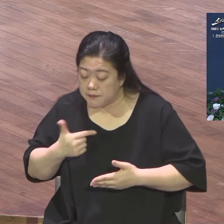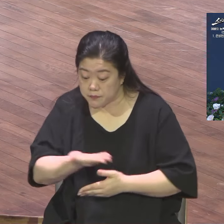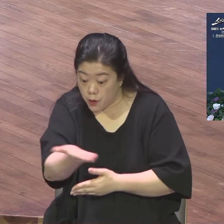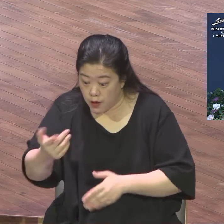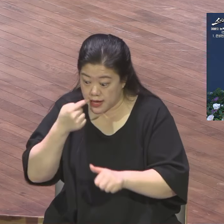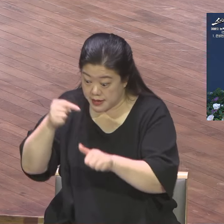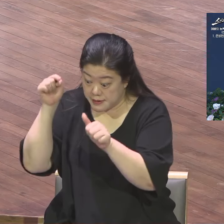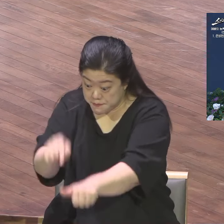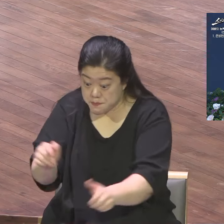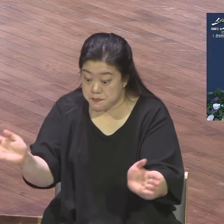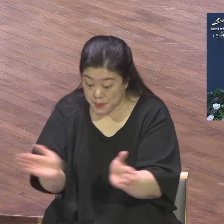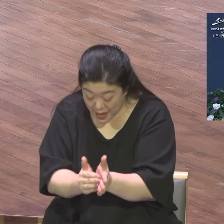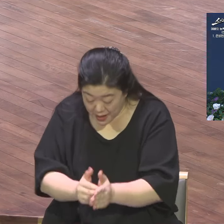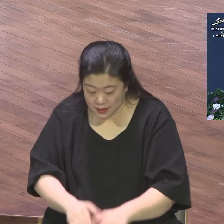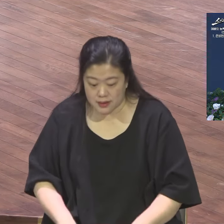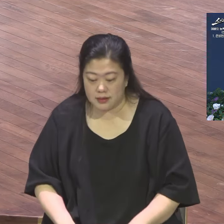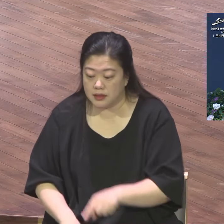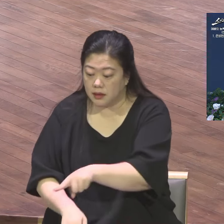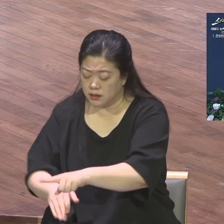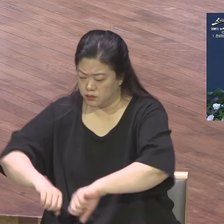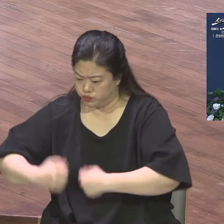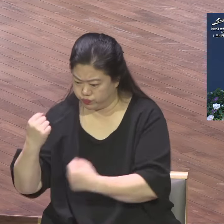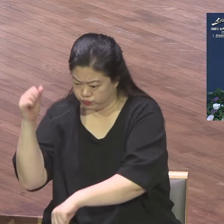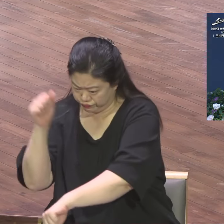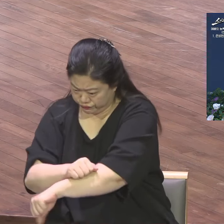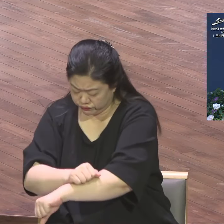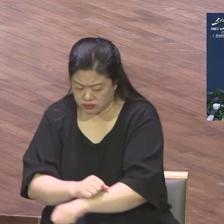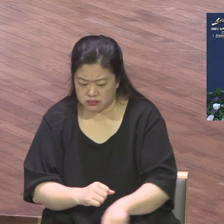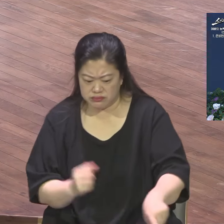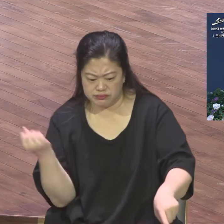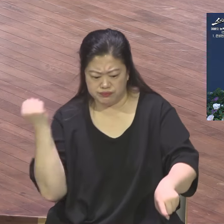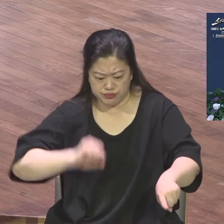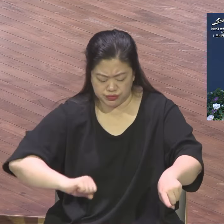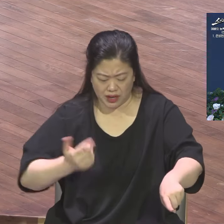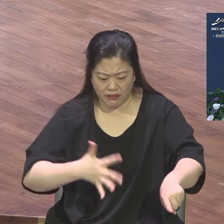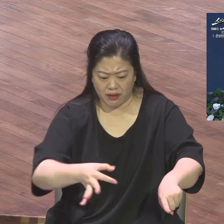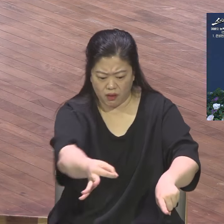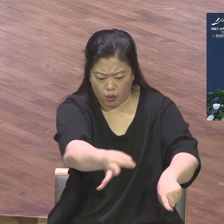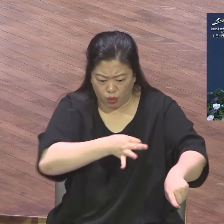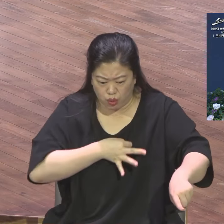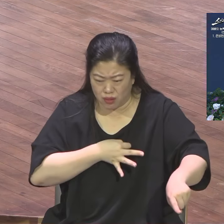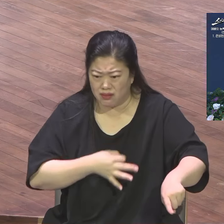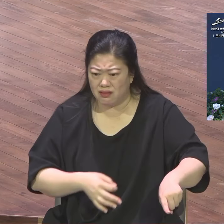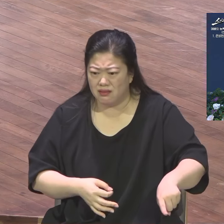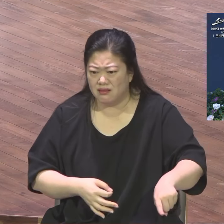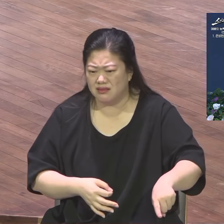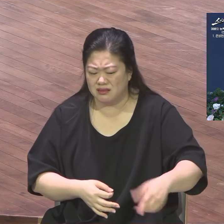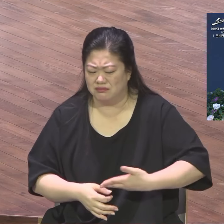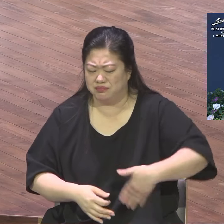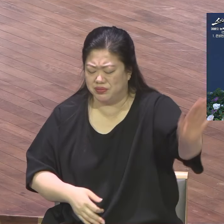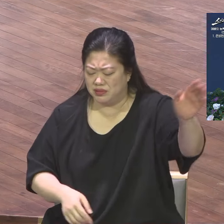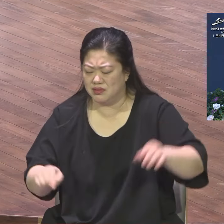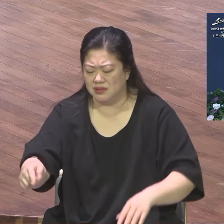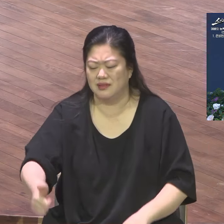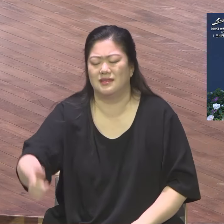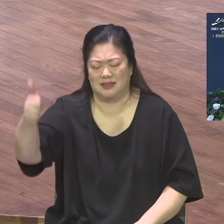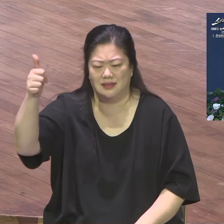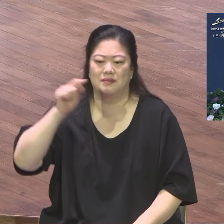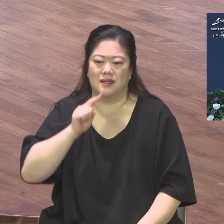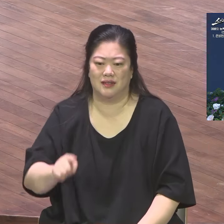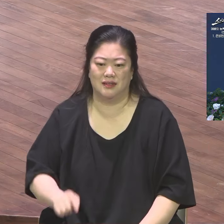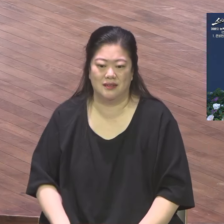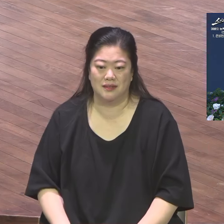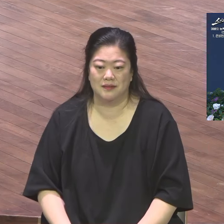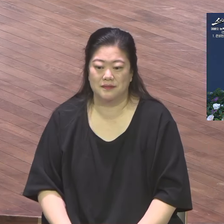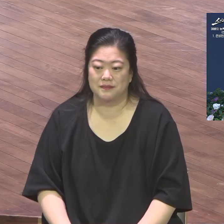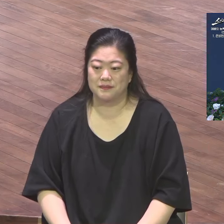순종이 제사보다 낫다. 듣는 것이 수양의 기름보다 낫다. 기름 짜다 뿌려와